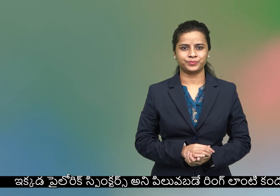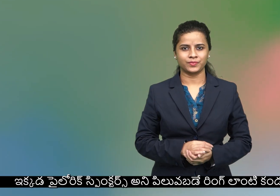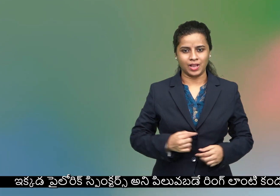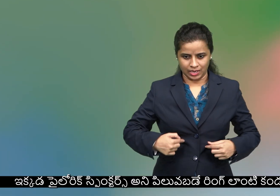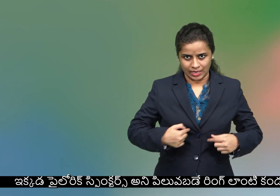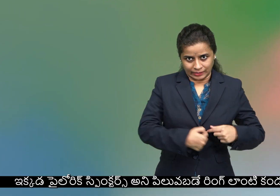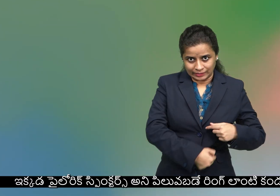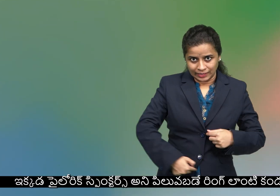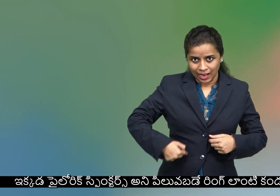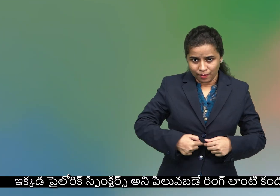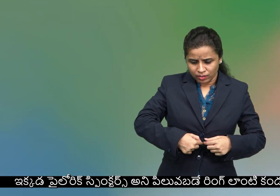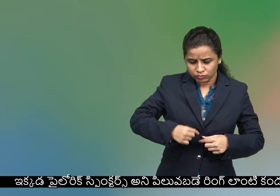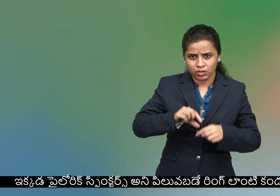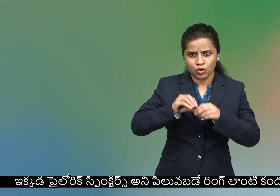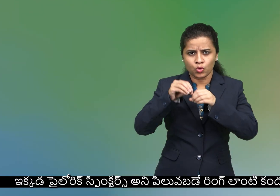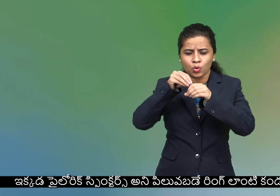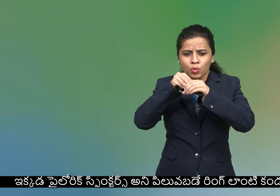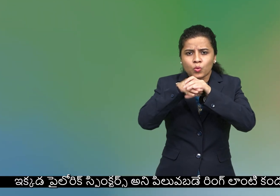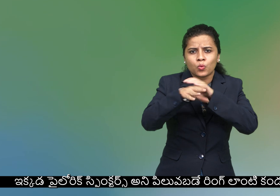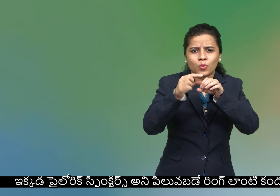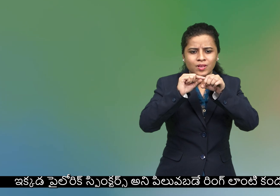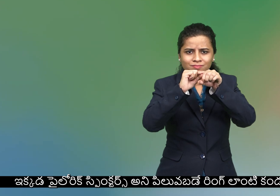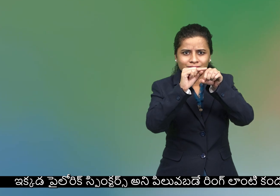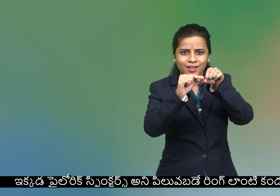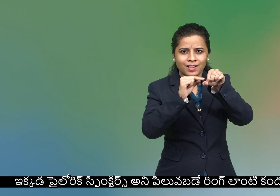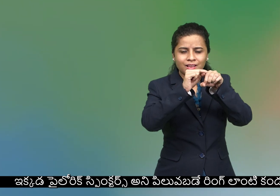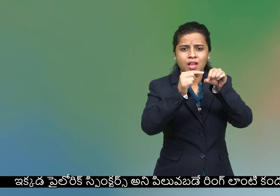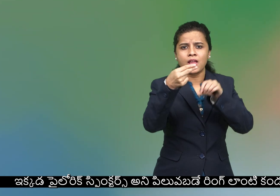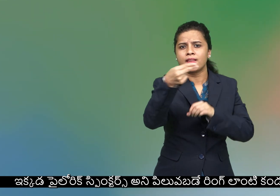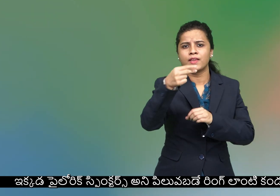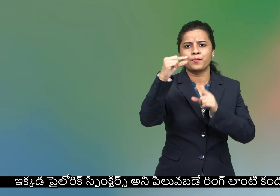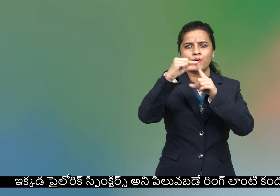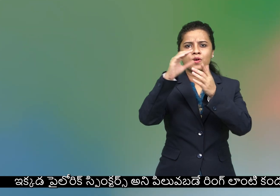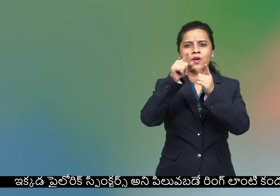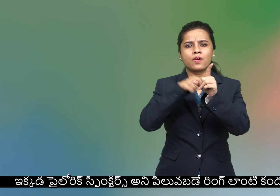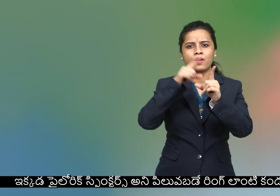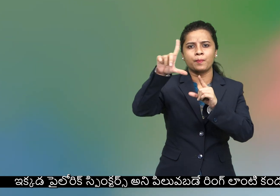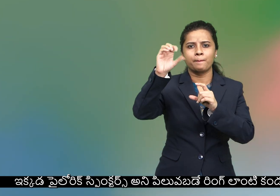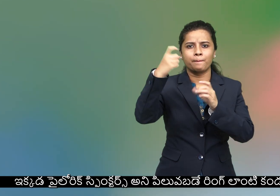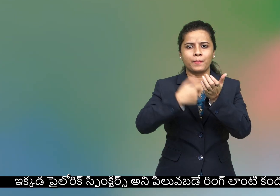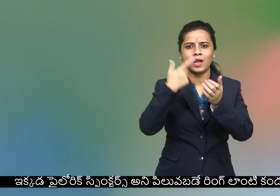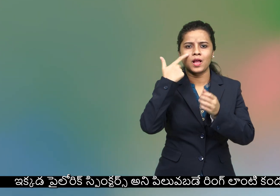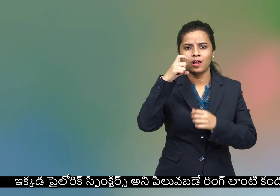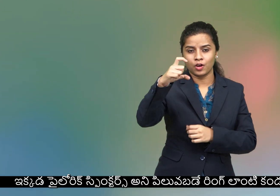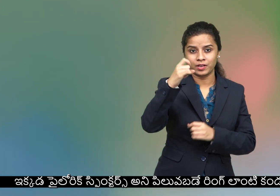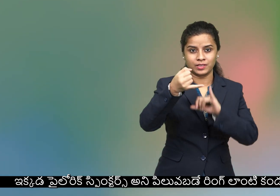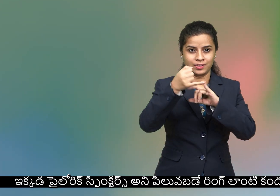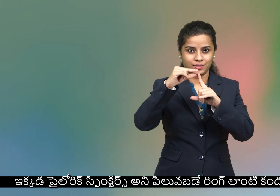ఇక్కడ పైరోలిక్ స్టింకర్స్ అని పిలువబడే రింగ్ లాంటి కండరాలు చిన్న ప్రేగులోకి